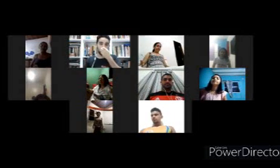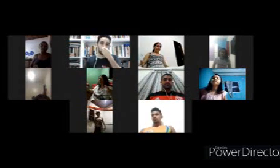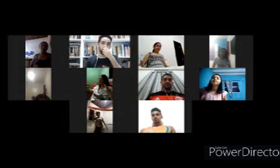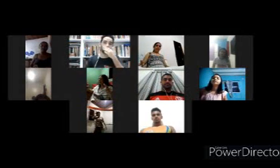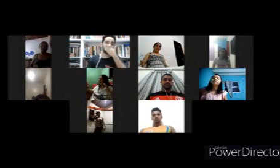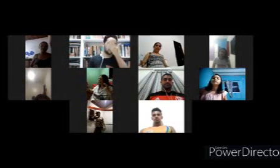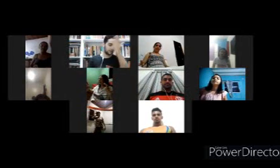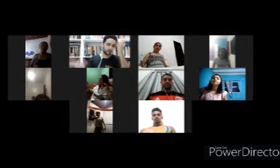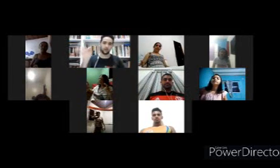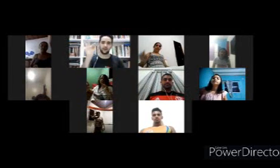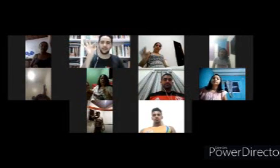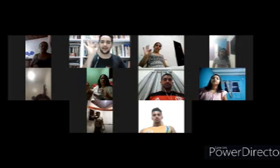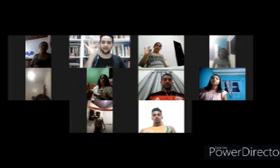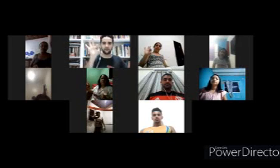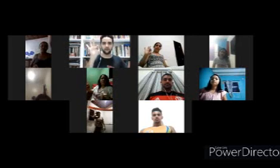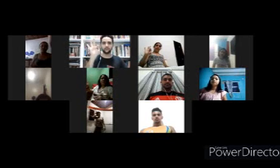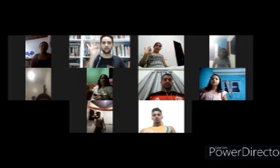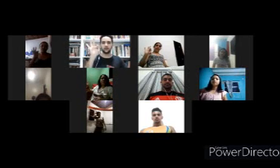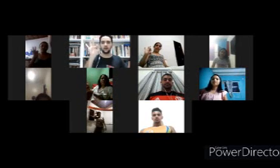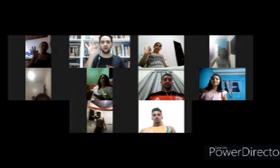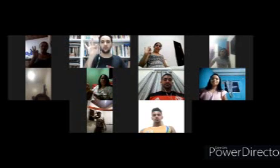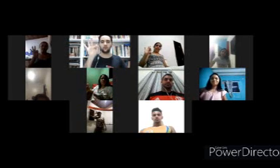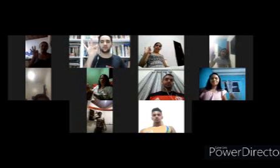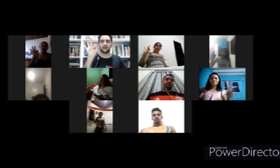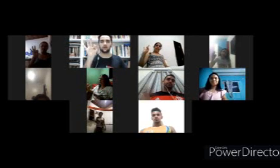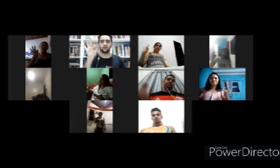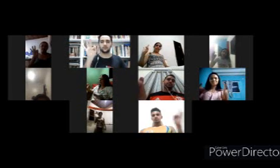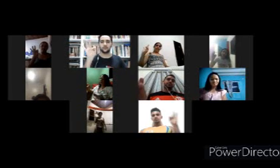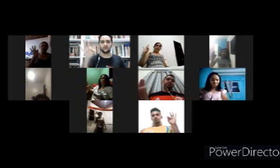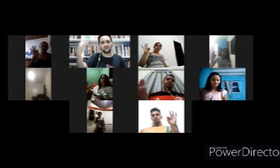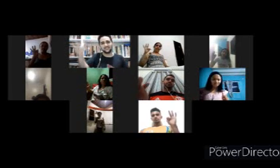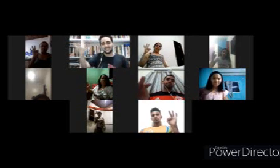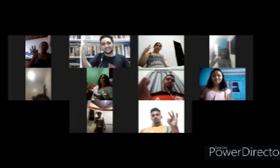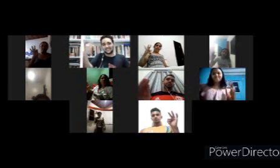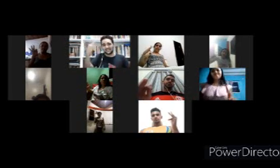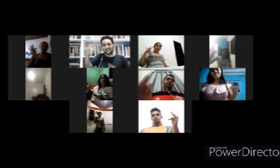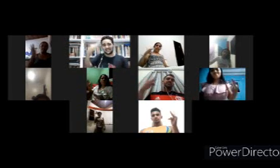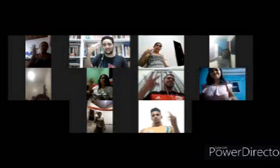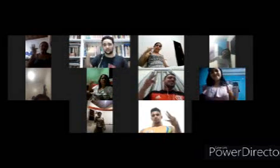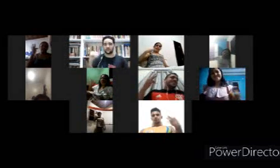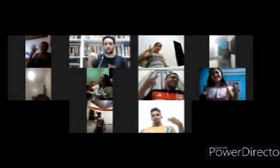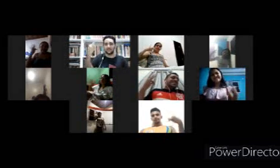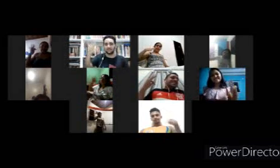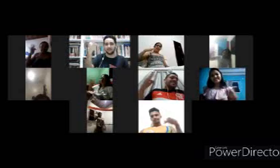Dor, configuração de mão em F, e eu vou sacudir a minha mão. Como se tivesse me